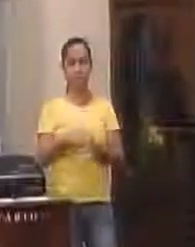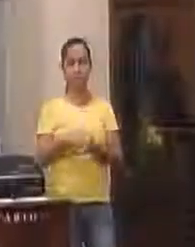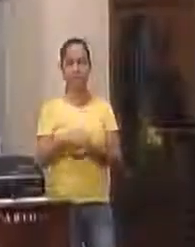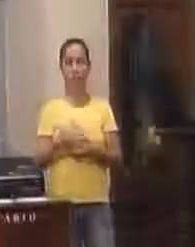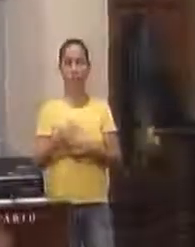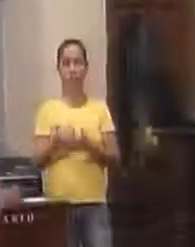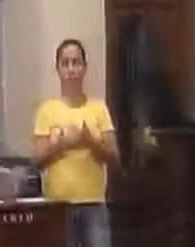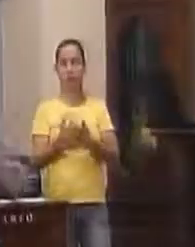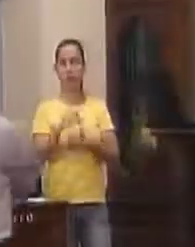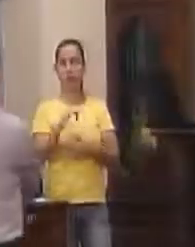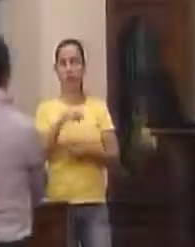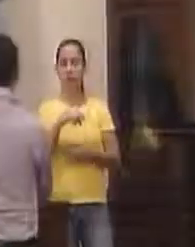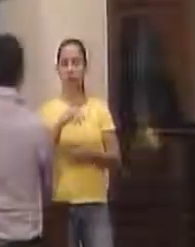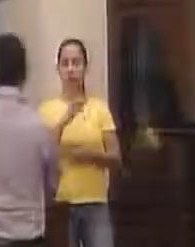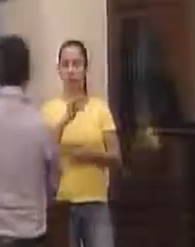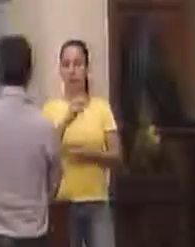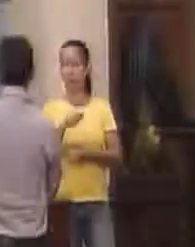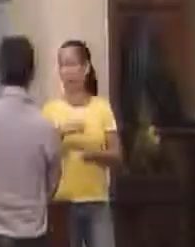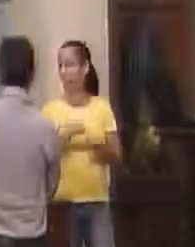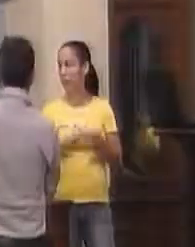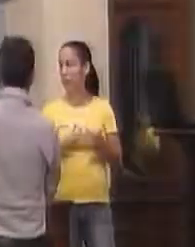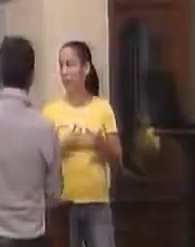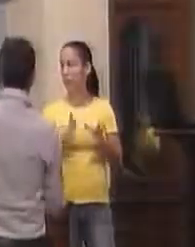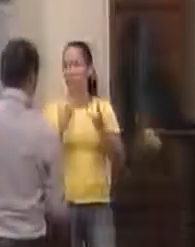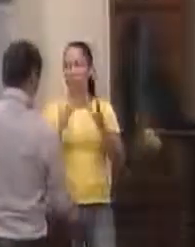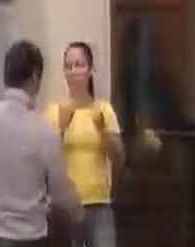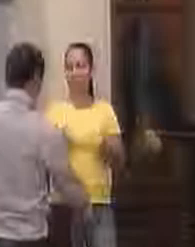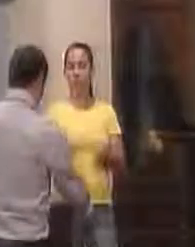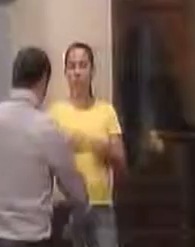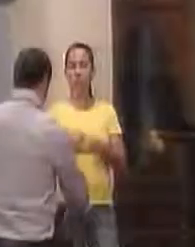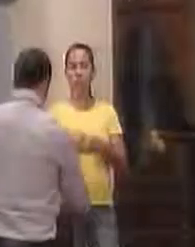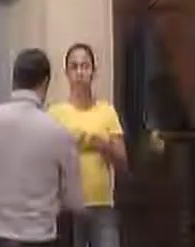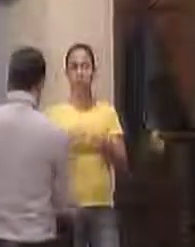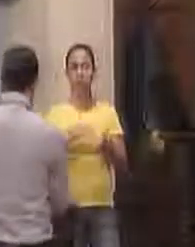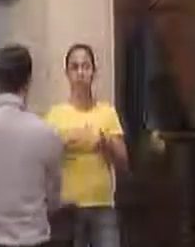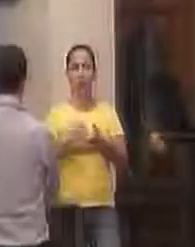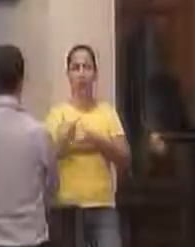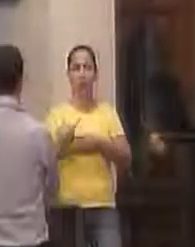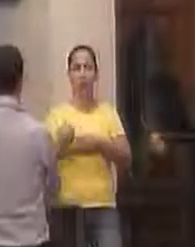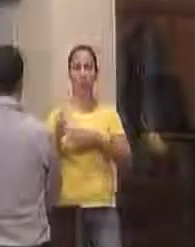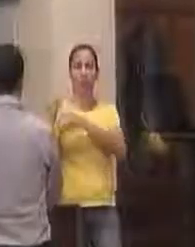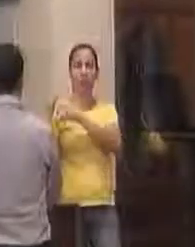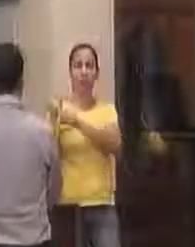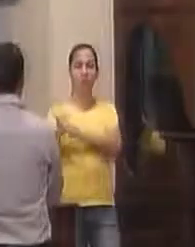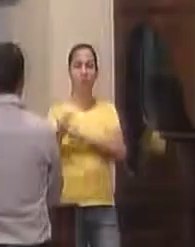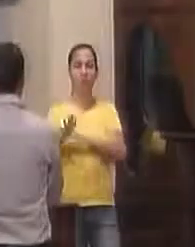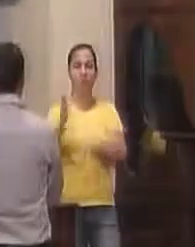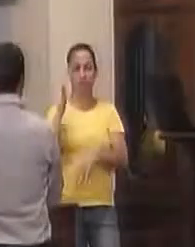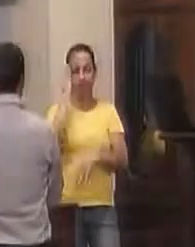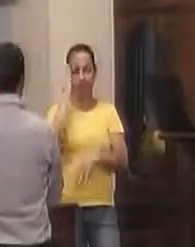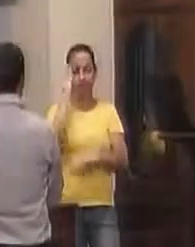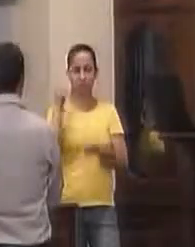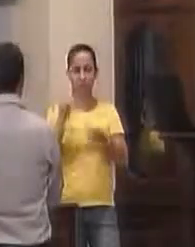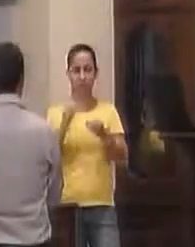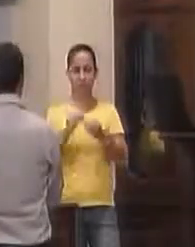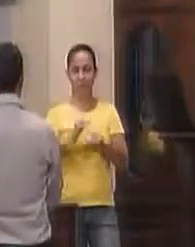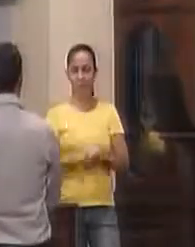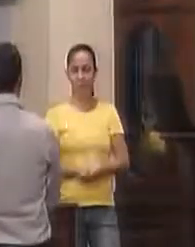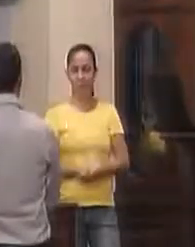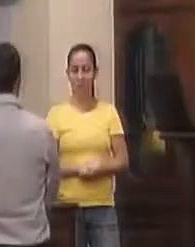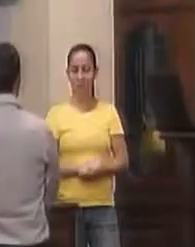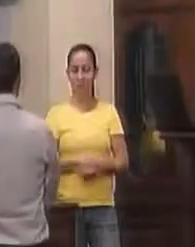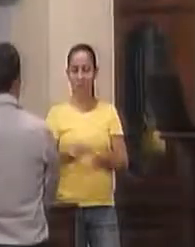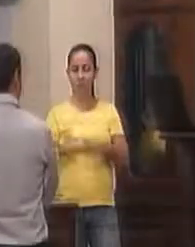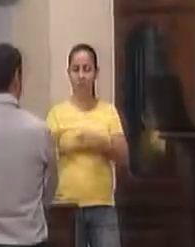interno, Sim. assume a Secretaria de Fazenda, então você acumula ali bastante conhecimento de uma área de fiscalização e uma